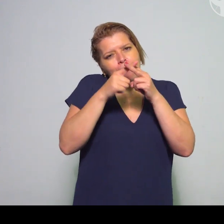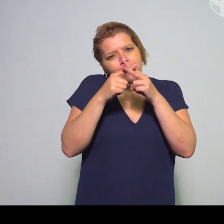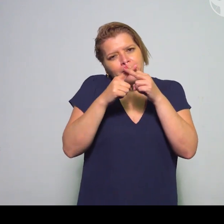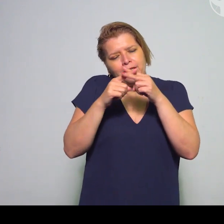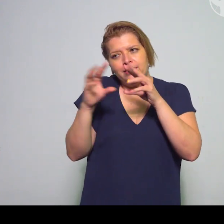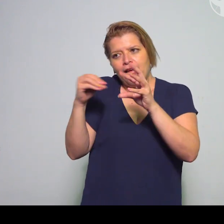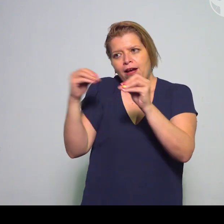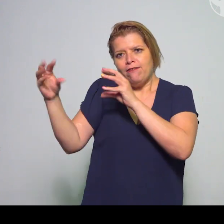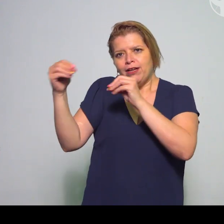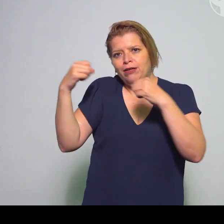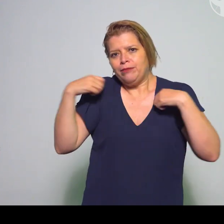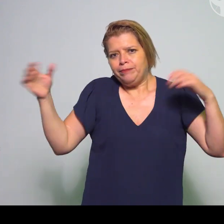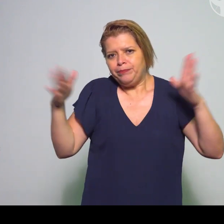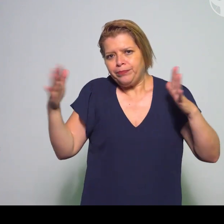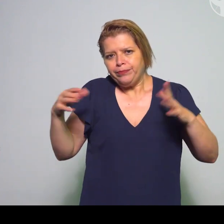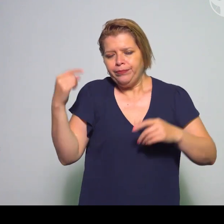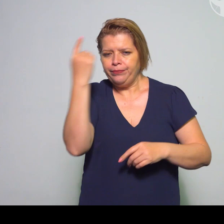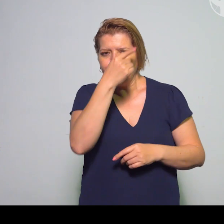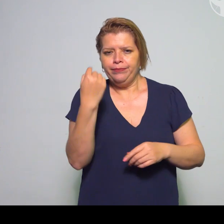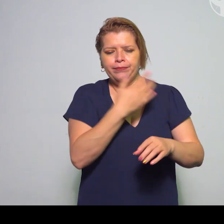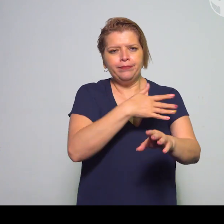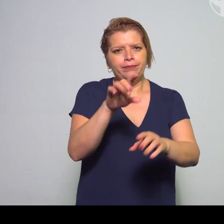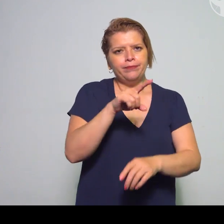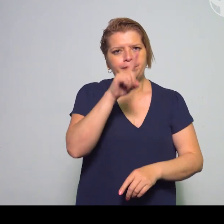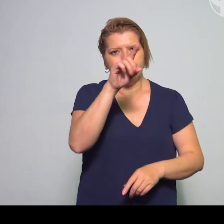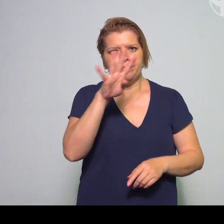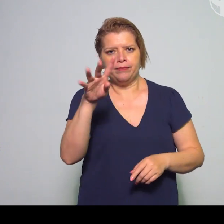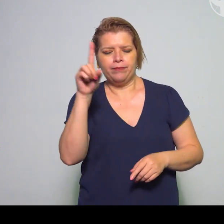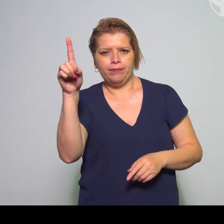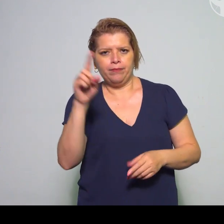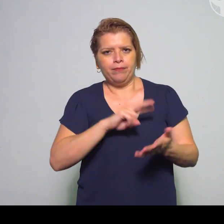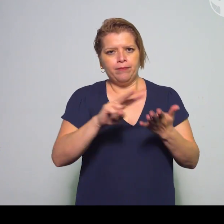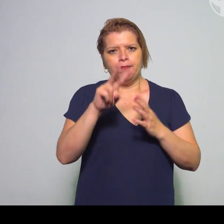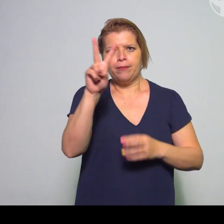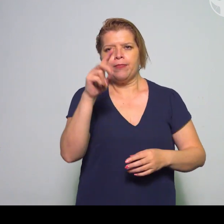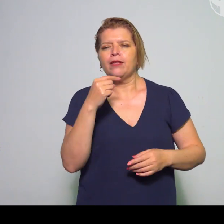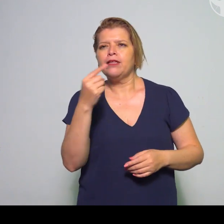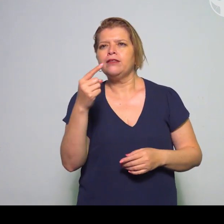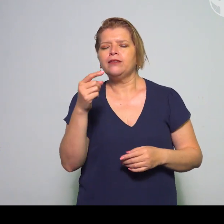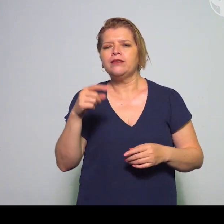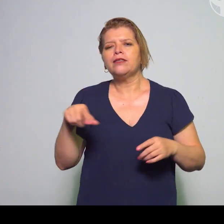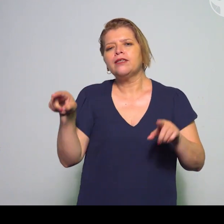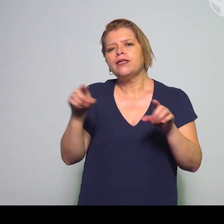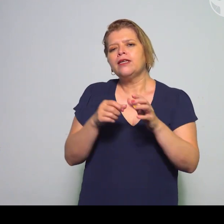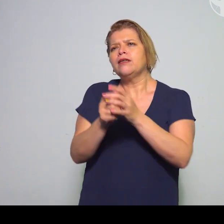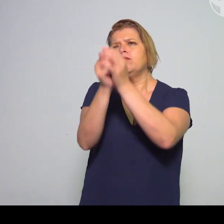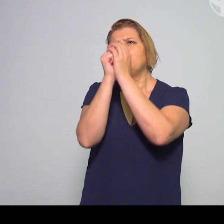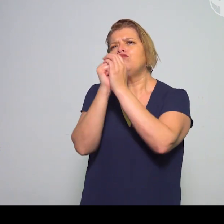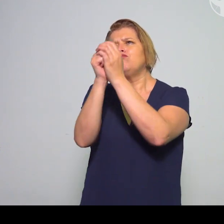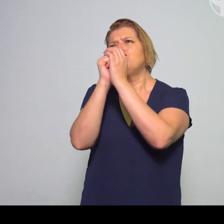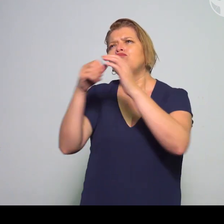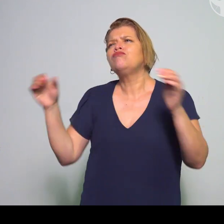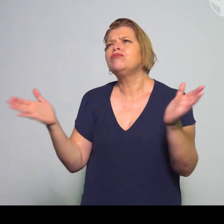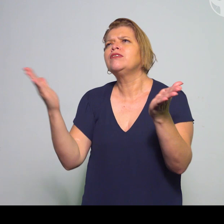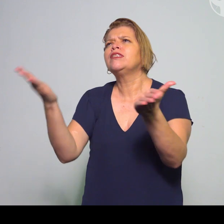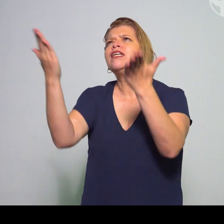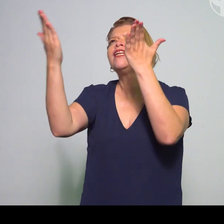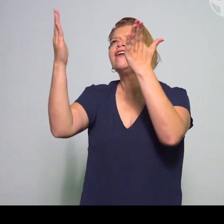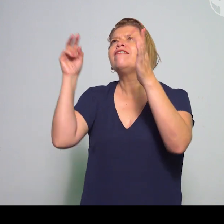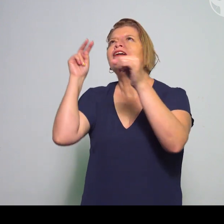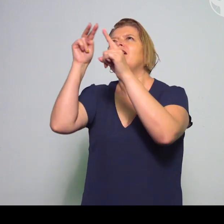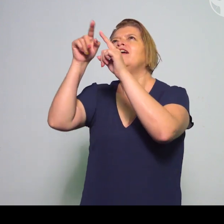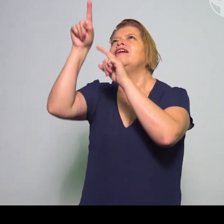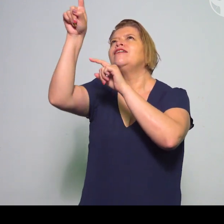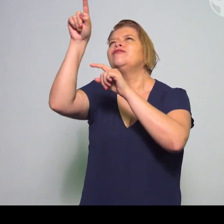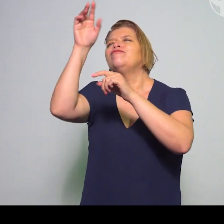ese enviado del Señor. El Salmo 141:2 dice que suba a tu presencia mi plegaria como una ofrenda de